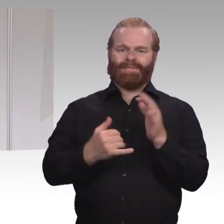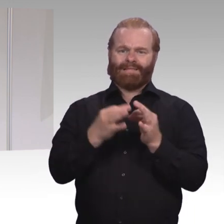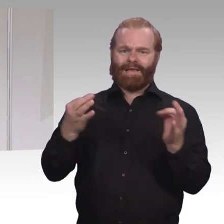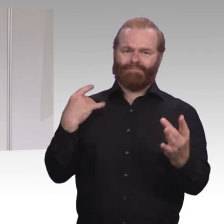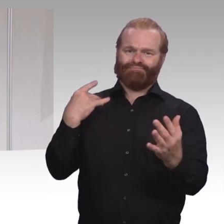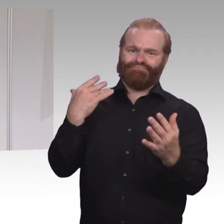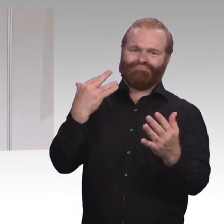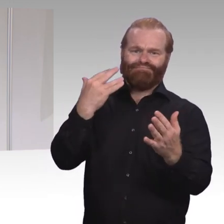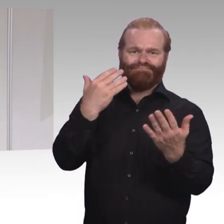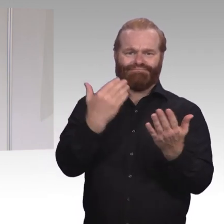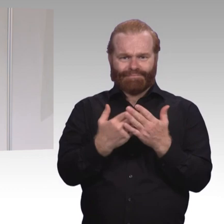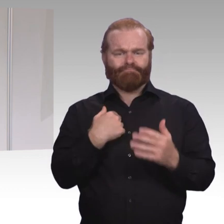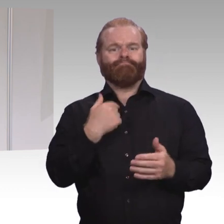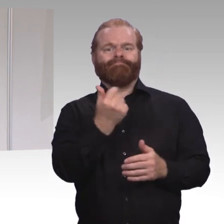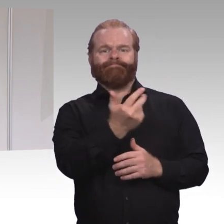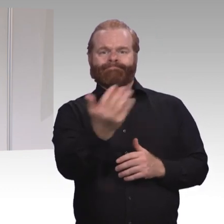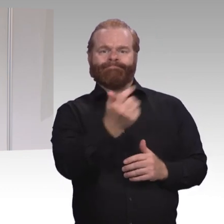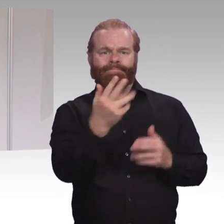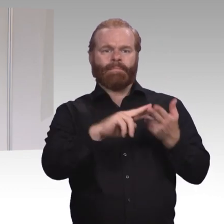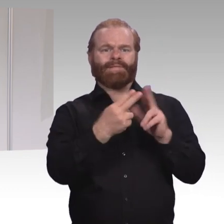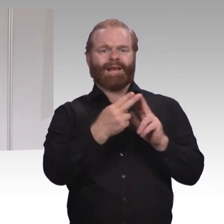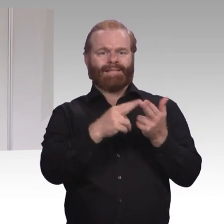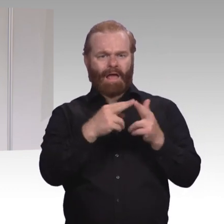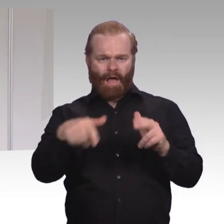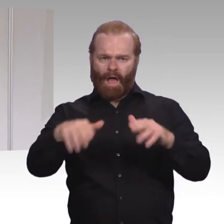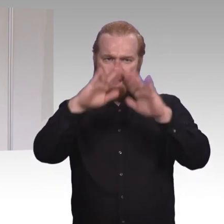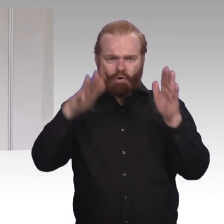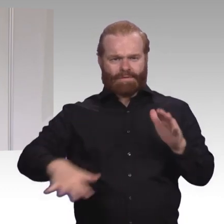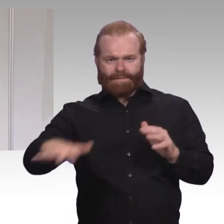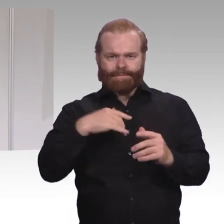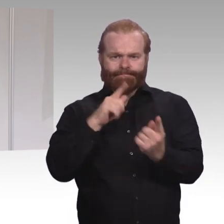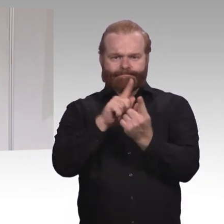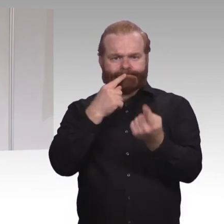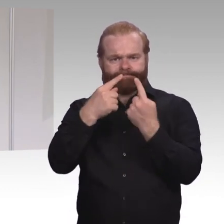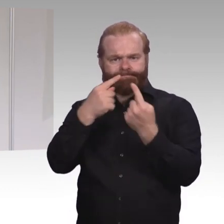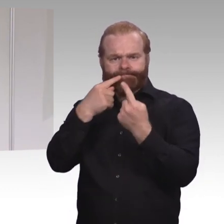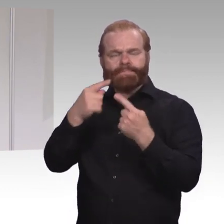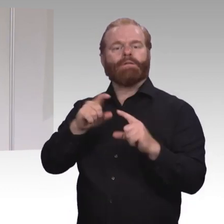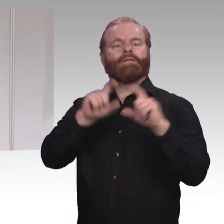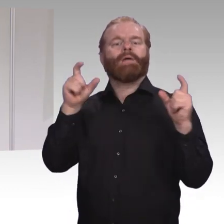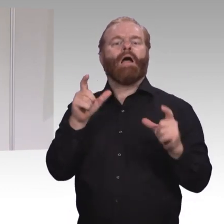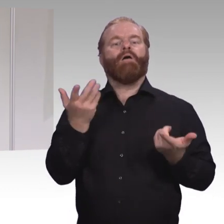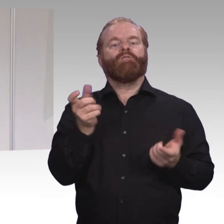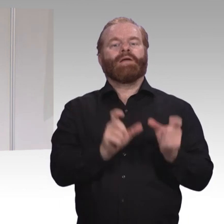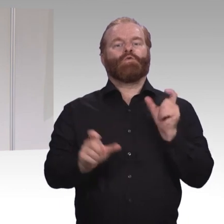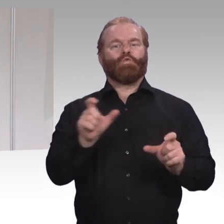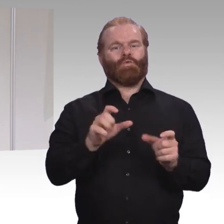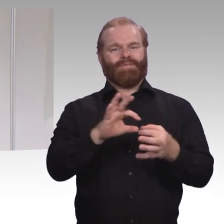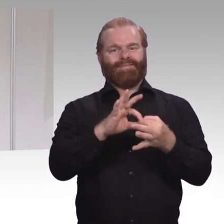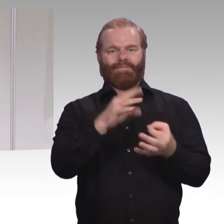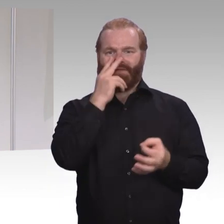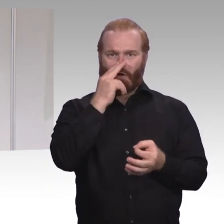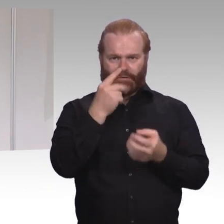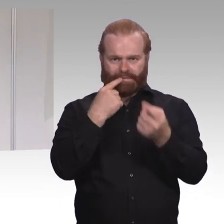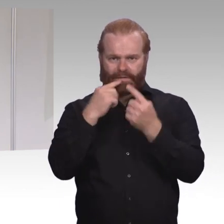diese Erwartungen zuerst einmal Ausdruck Ihres Engagements für unsere Streitkräfte. Für unsere Streitkräfte, auf die